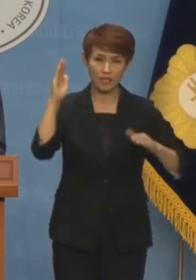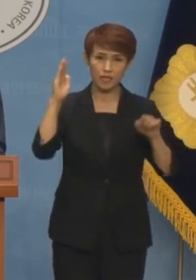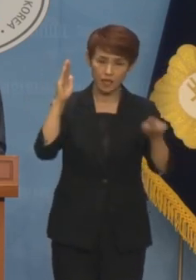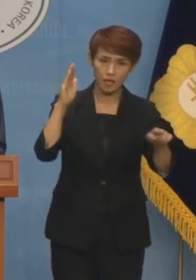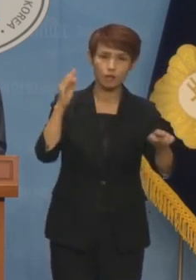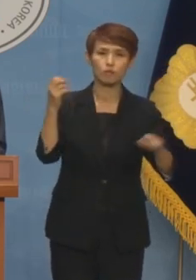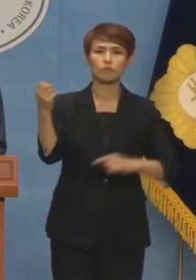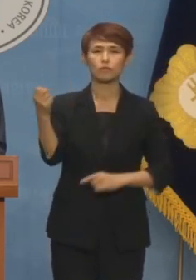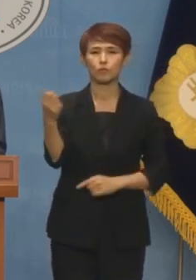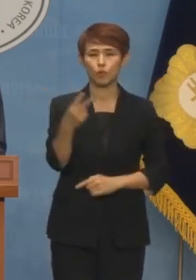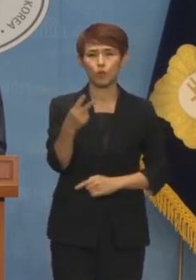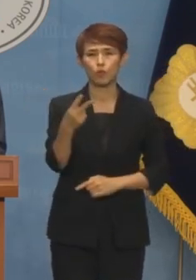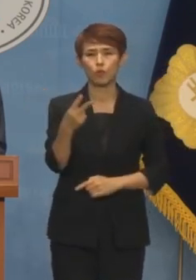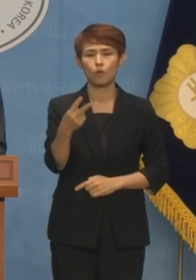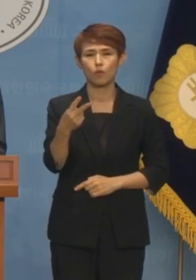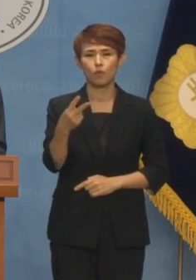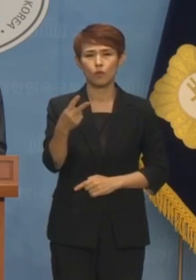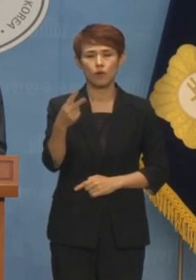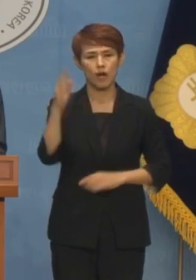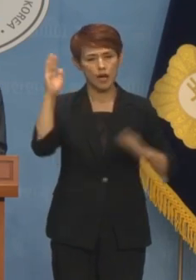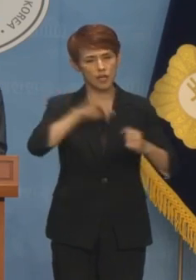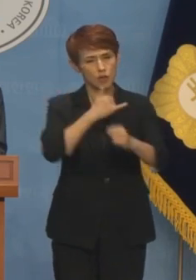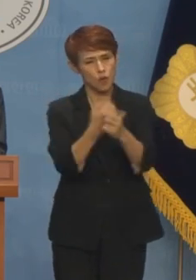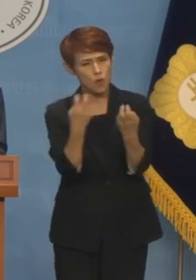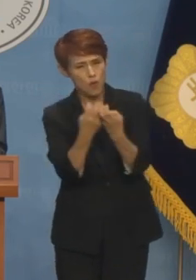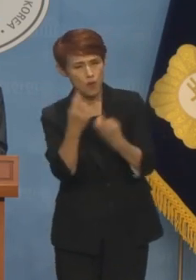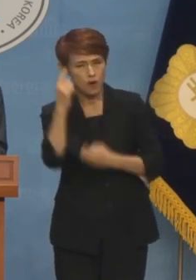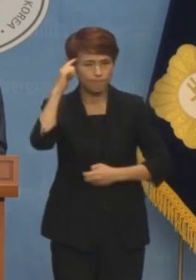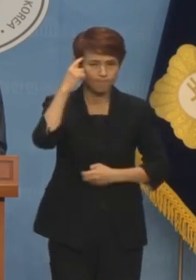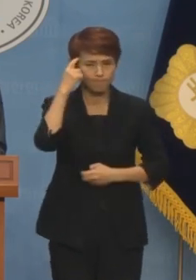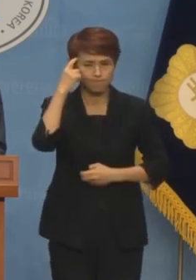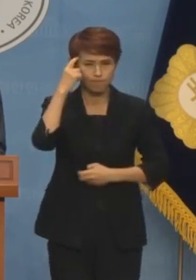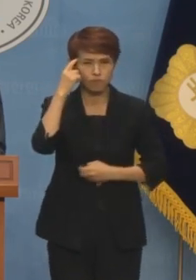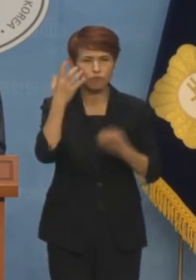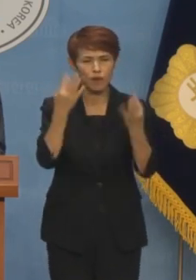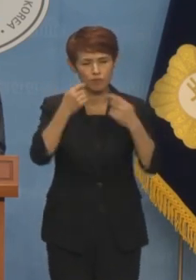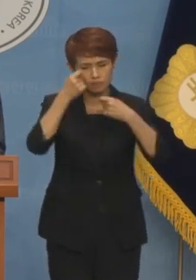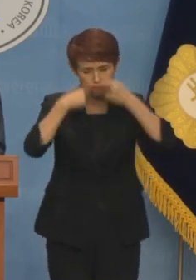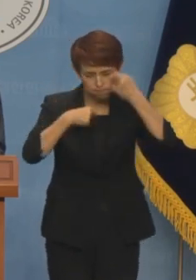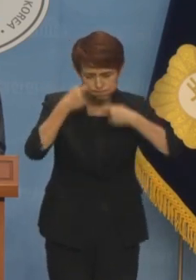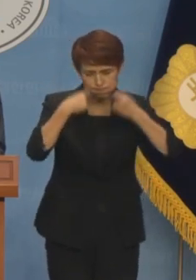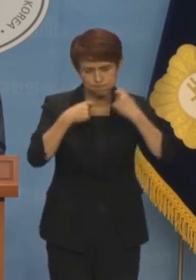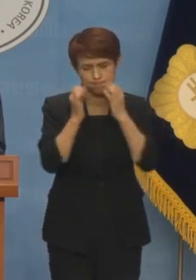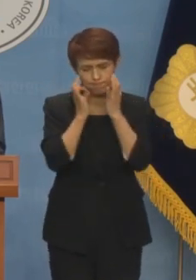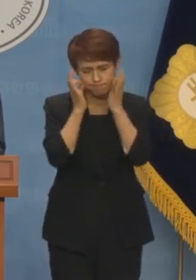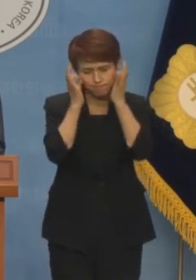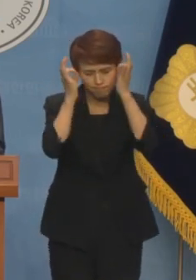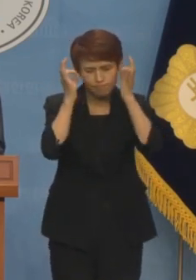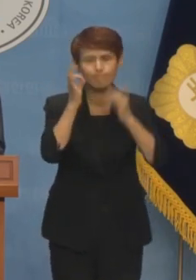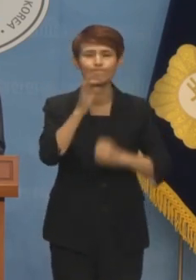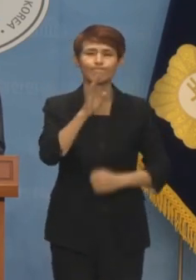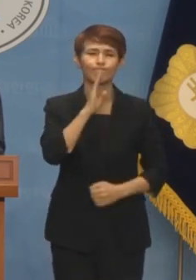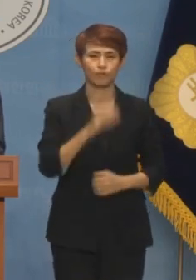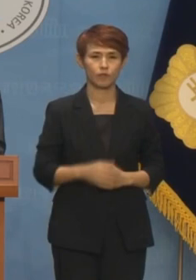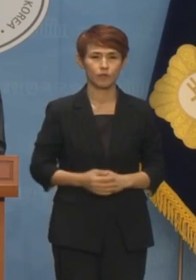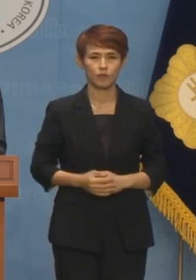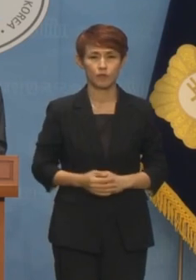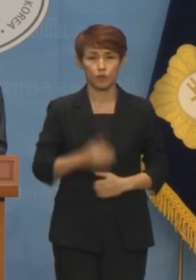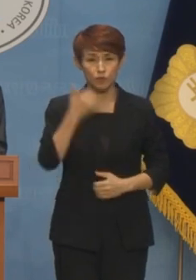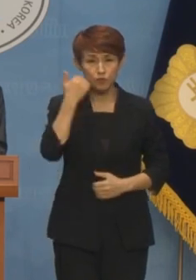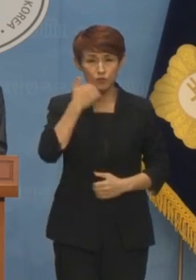물론 학생인권을 고민하고 실천하는 많은 이들의 눈물겨운 노력이 있었습니다.